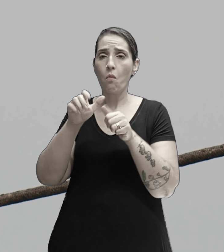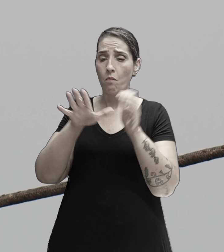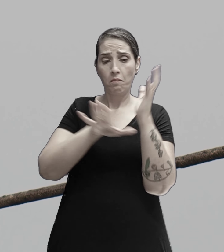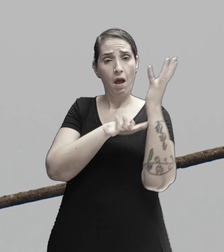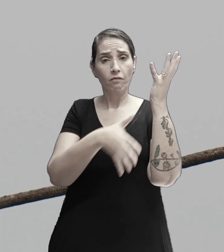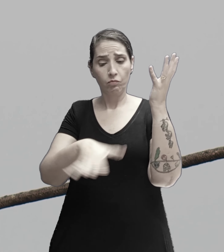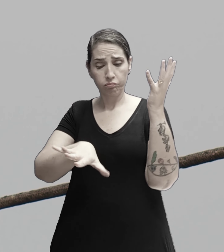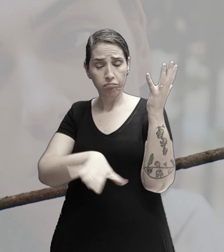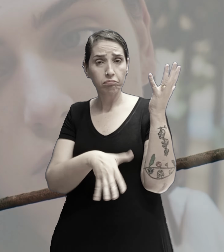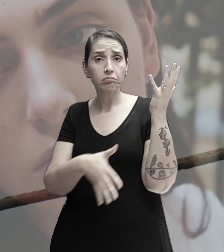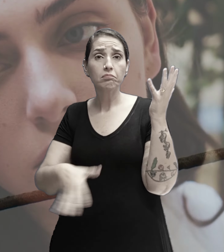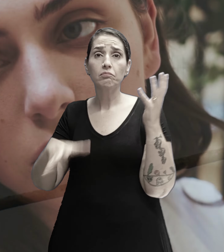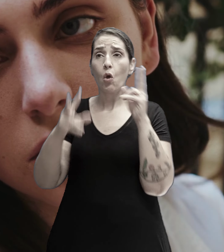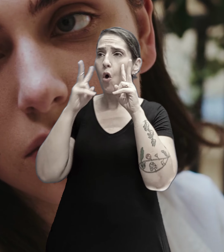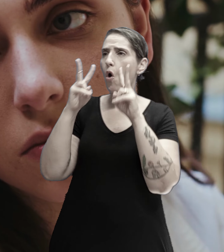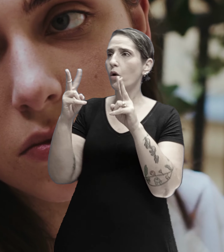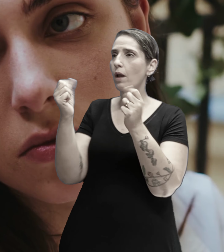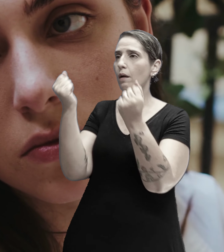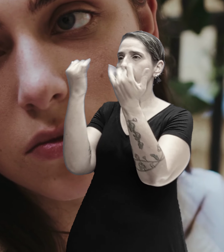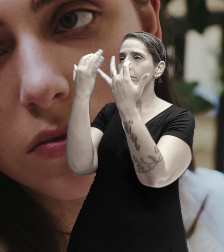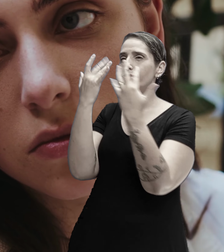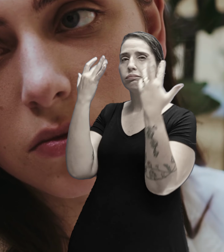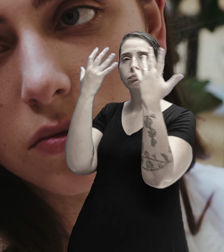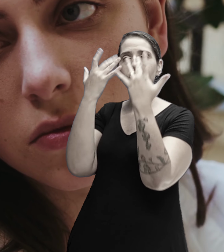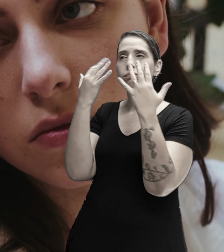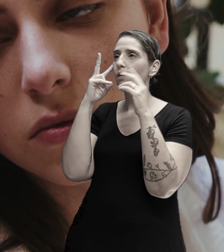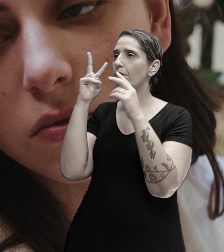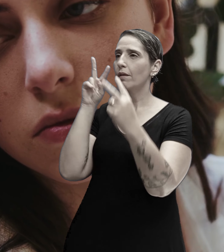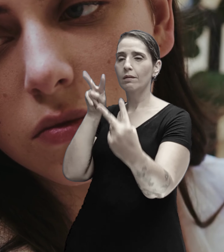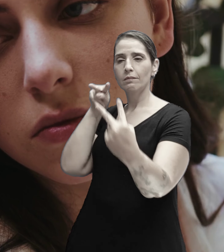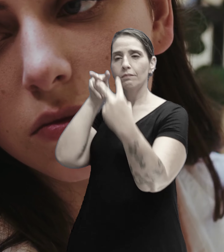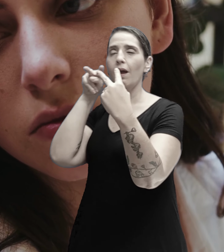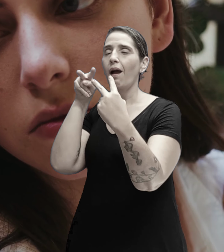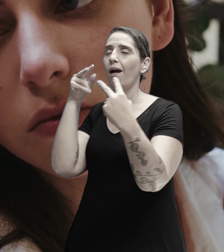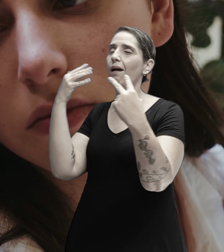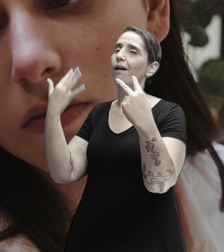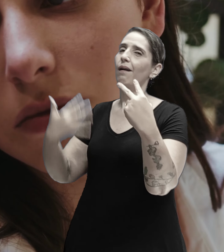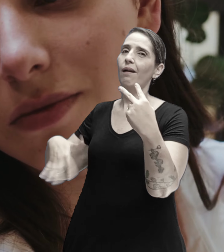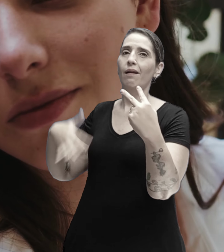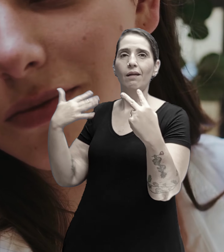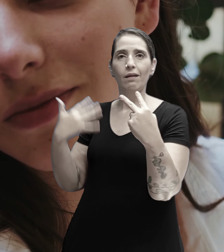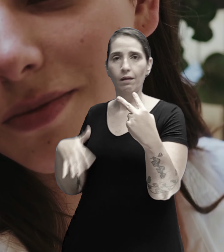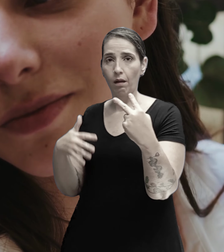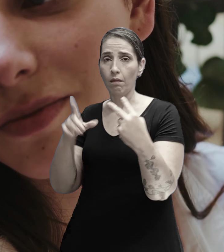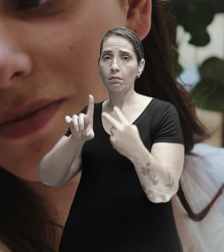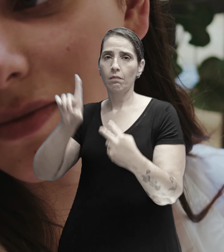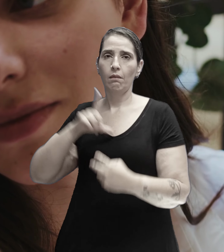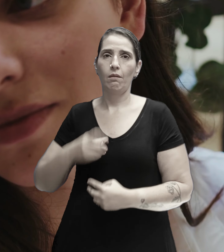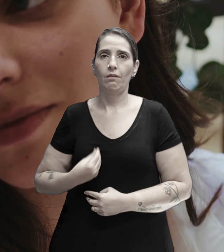sem alarde, como olhar que brilha quando encontra outro olhar.